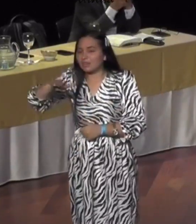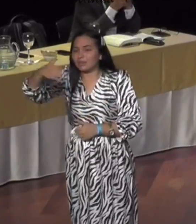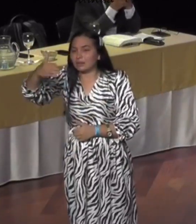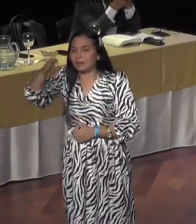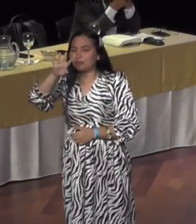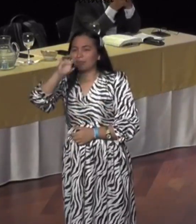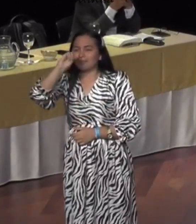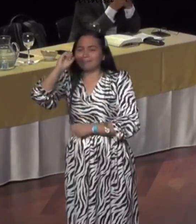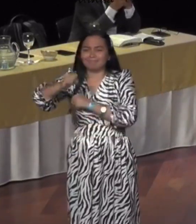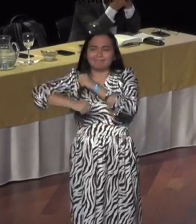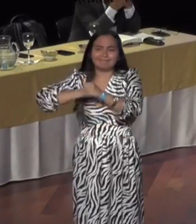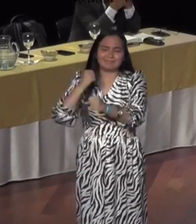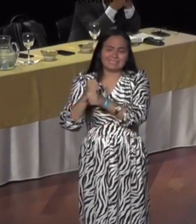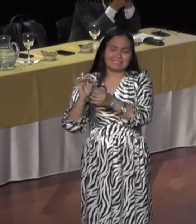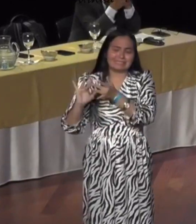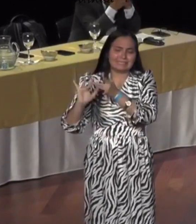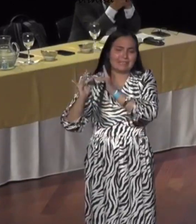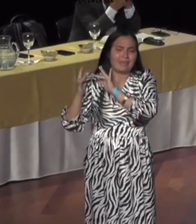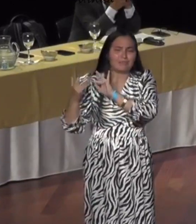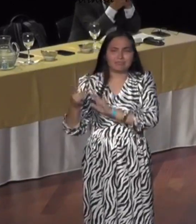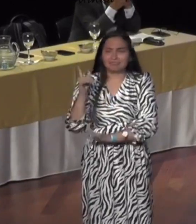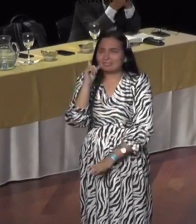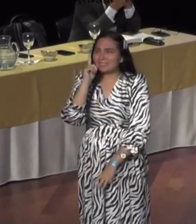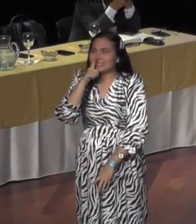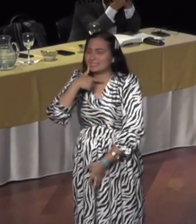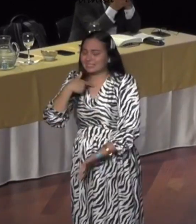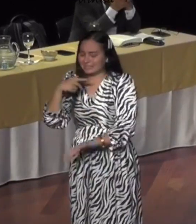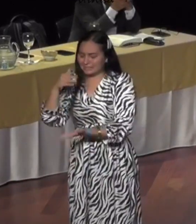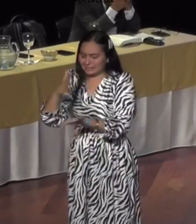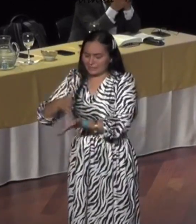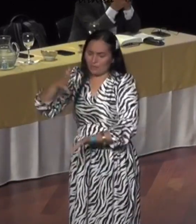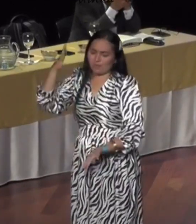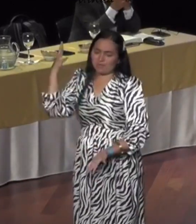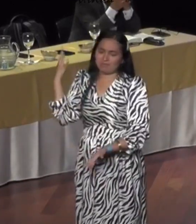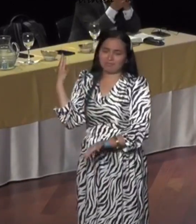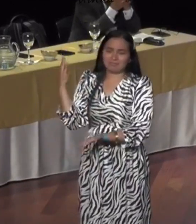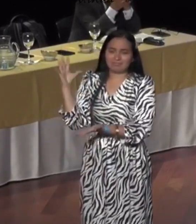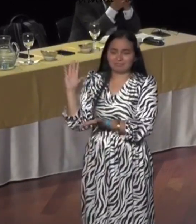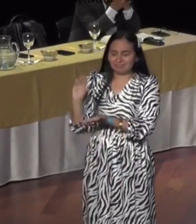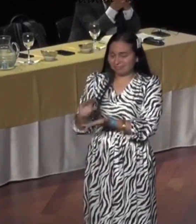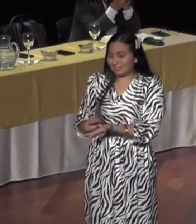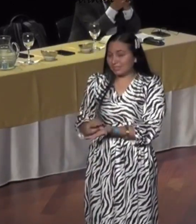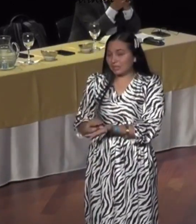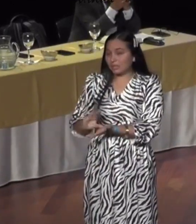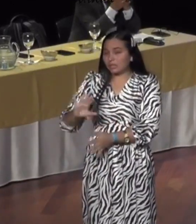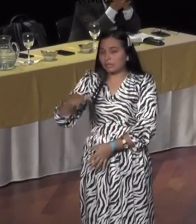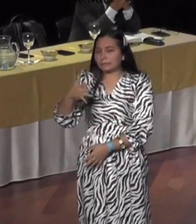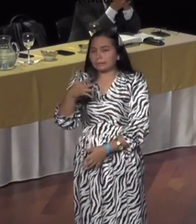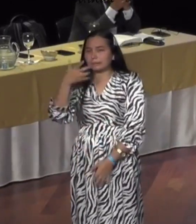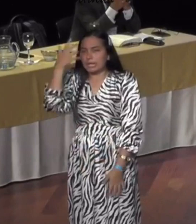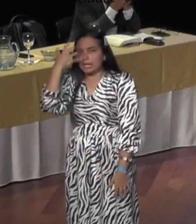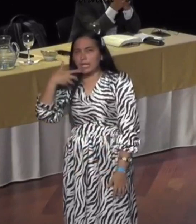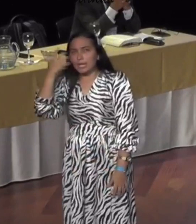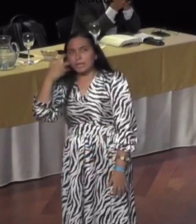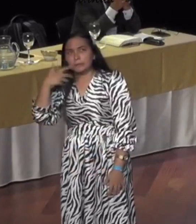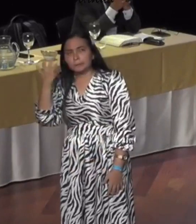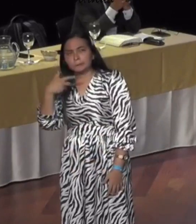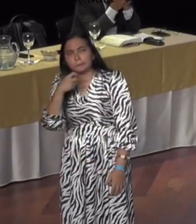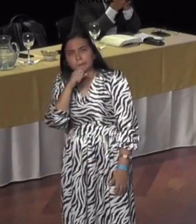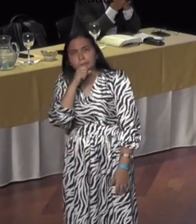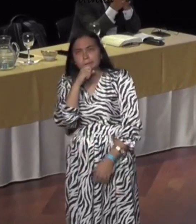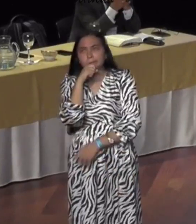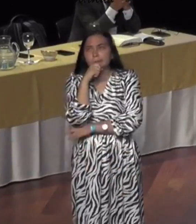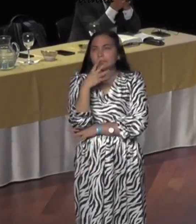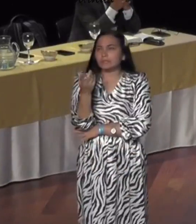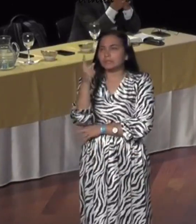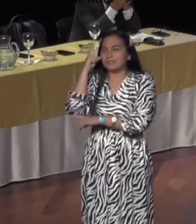lamentándose, 40 años donde evaluaba sus talentos, evaluaba sus virtudes. Hay gente que pasa evaluándose y pasa